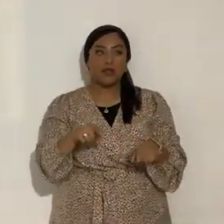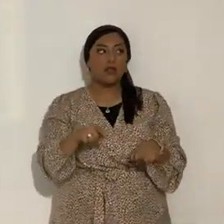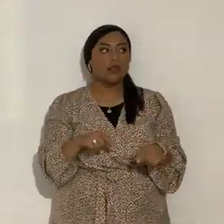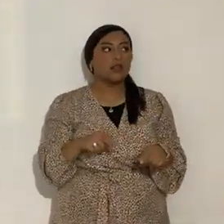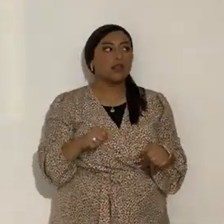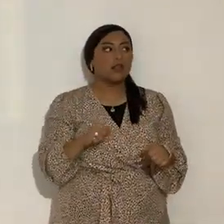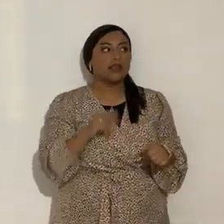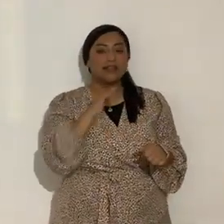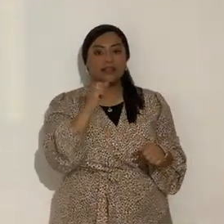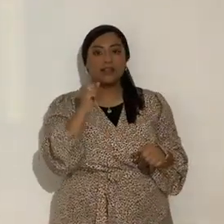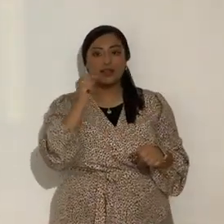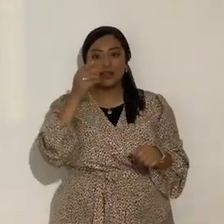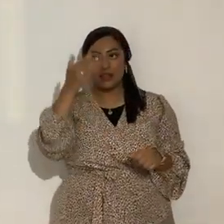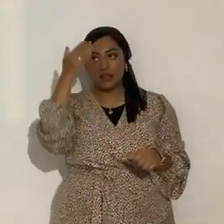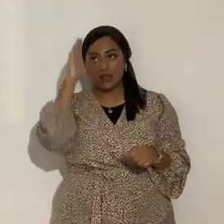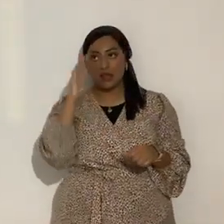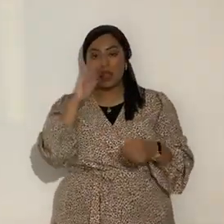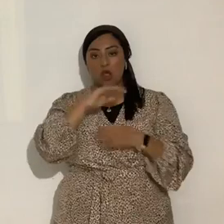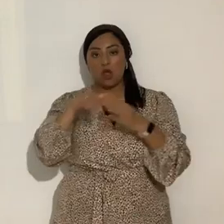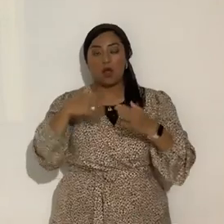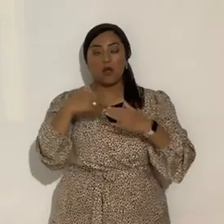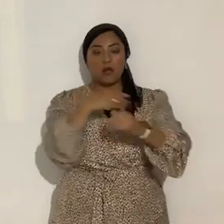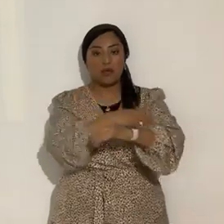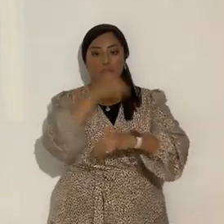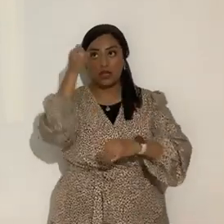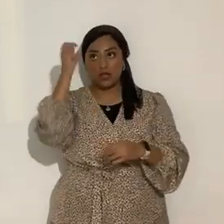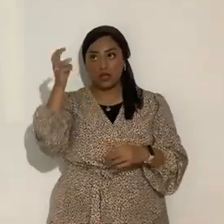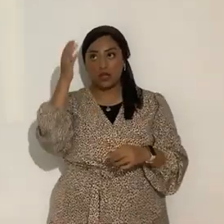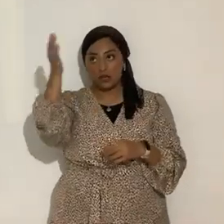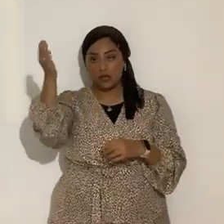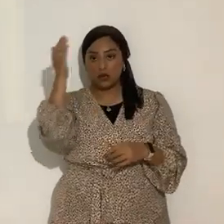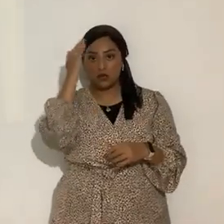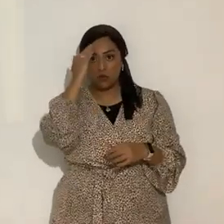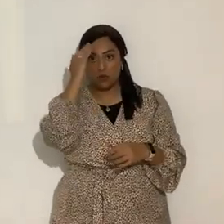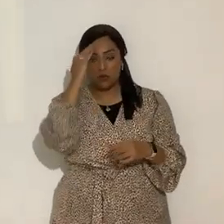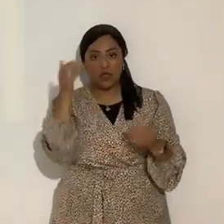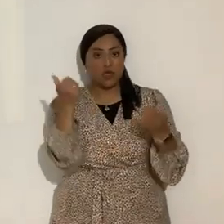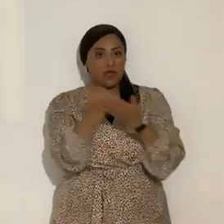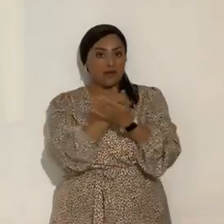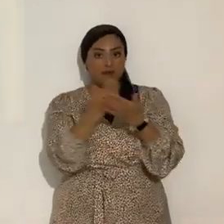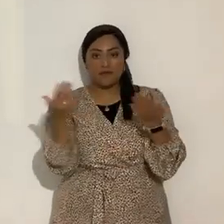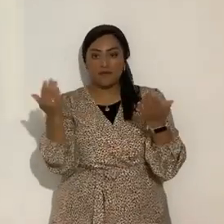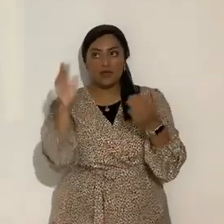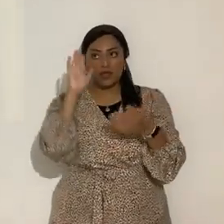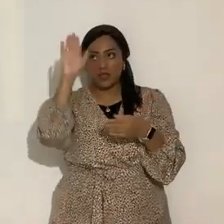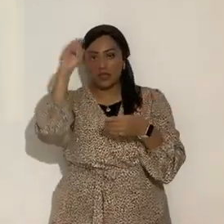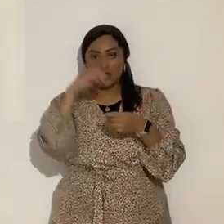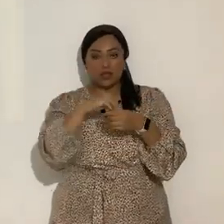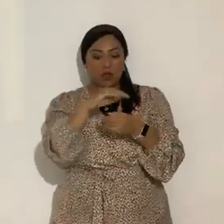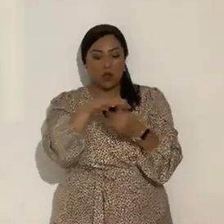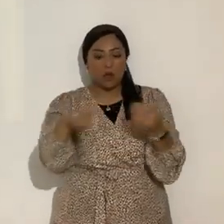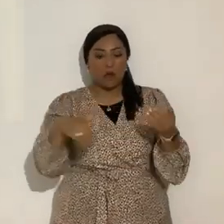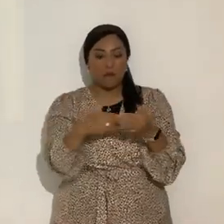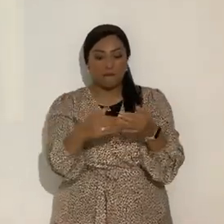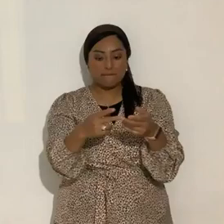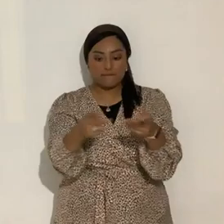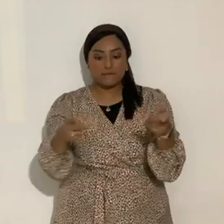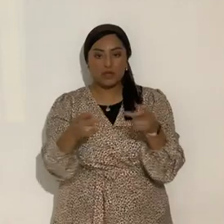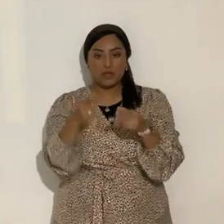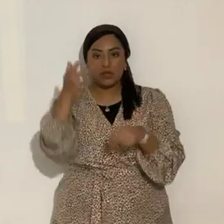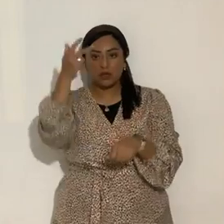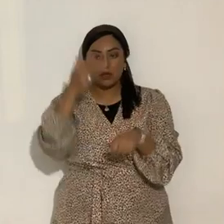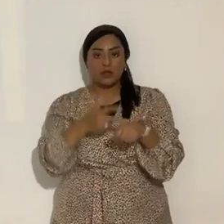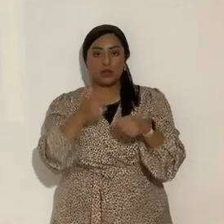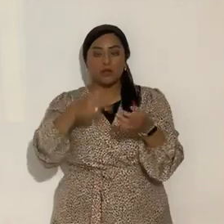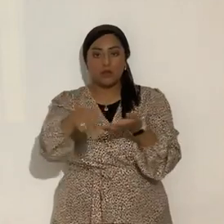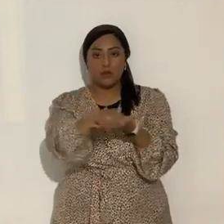el Todopoderoso, pues Yahshua, sabe todo. Él sabe todo. Él es omnisciente, omnipresente, 3 veces